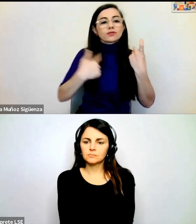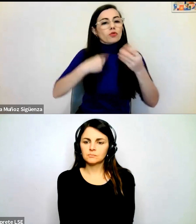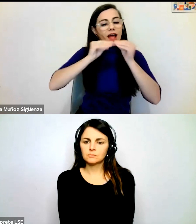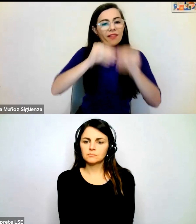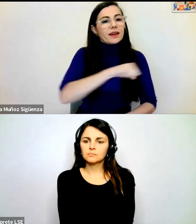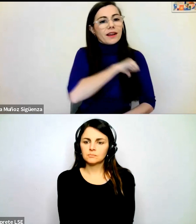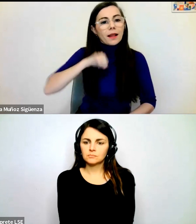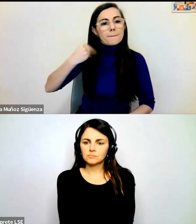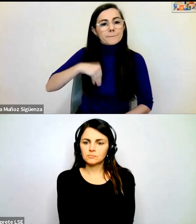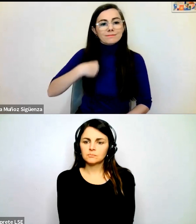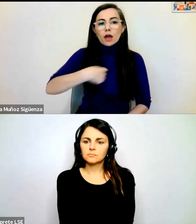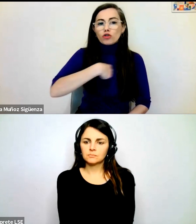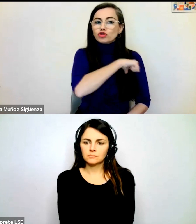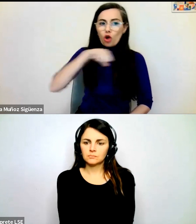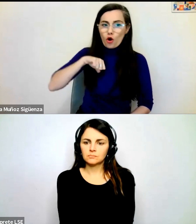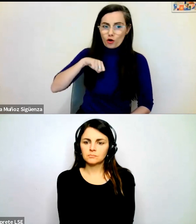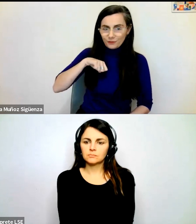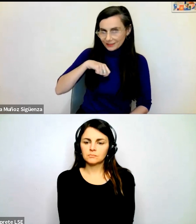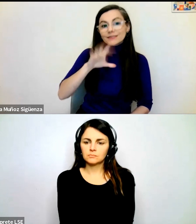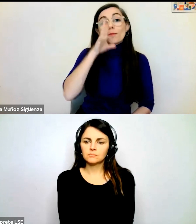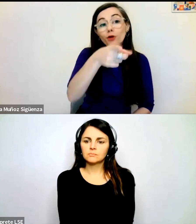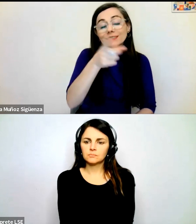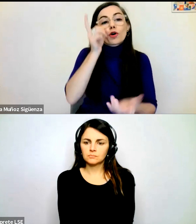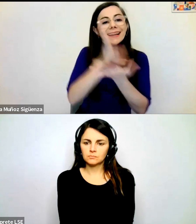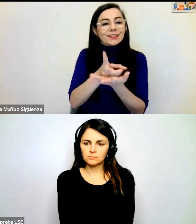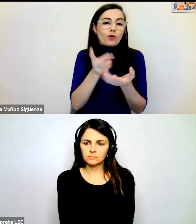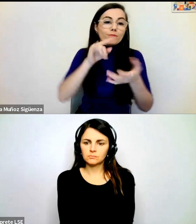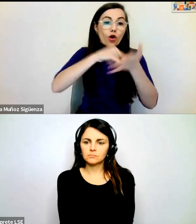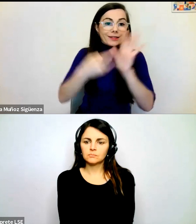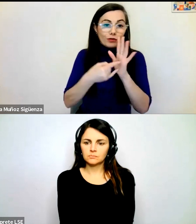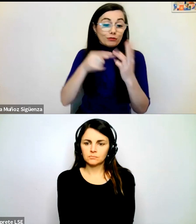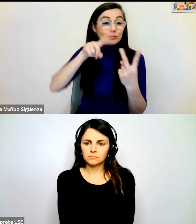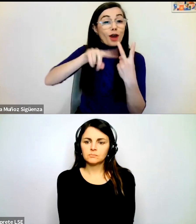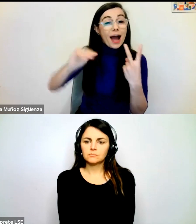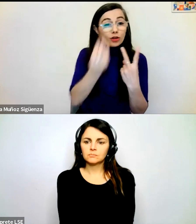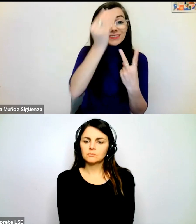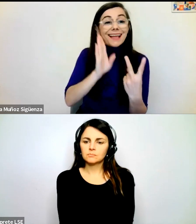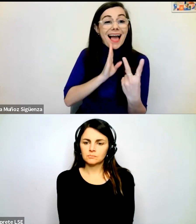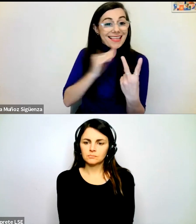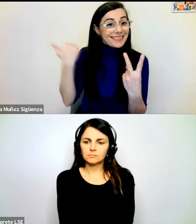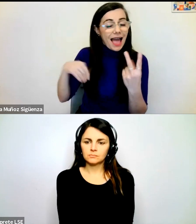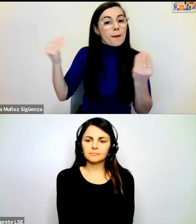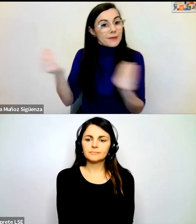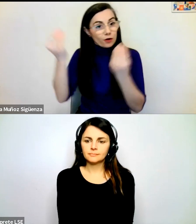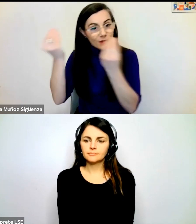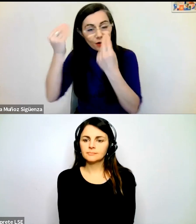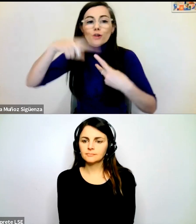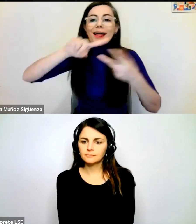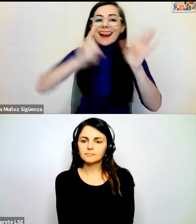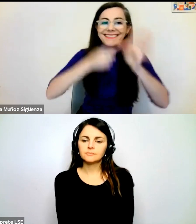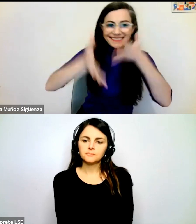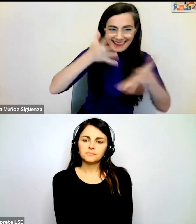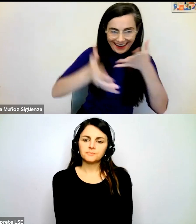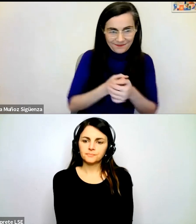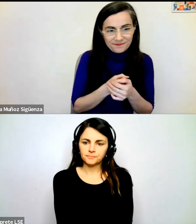con las preguntas, sino que pudierais hacer de manera autónoma esa búsqueda a través de nuestra web y de